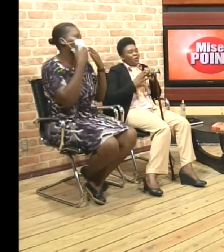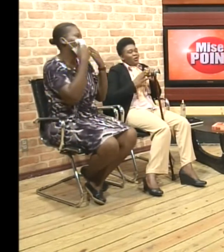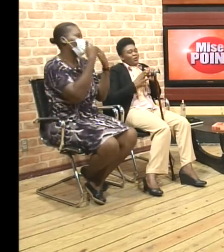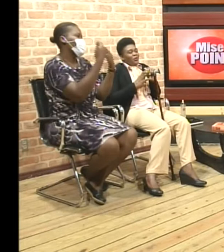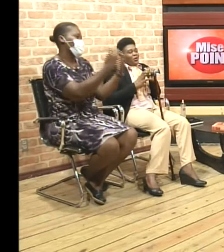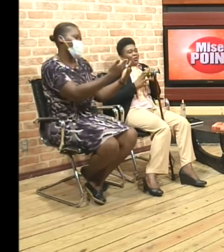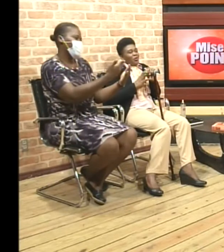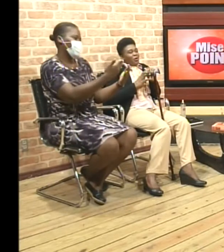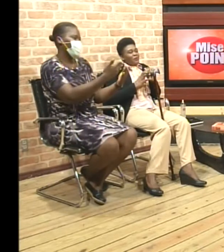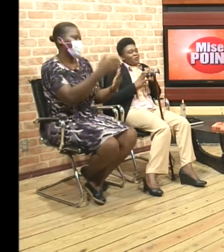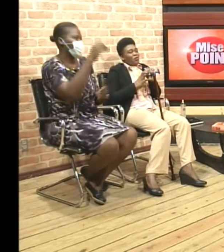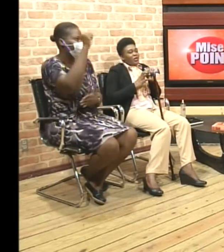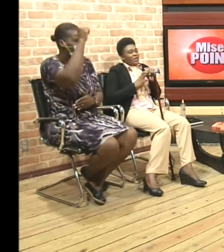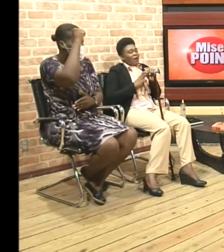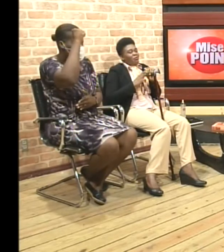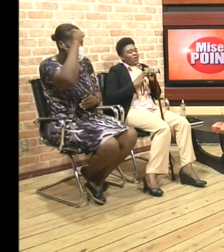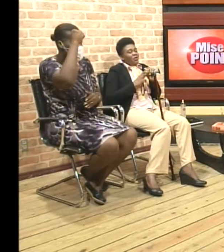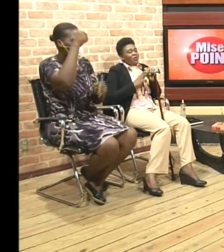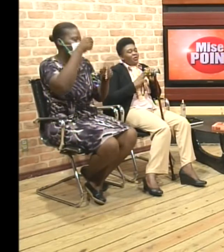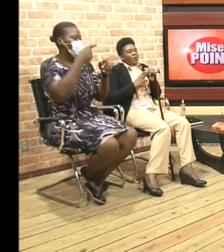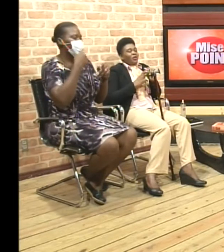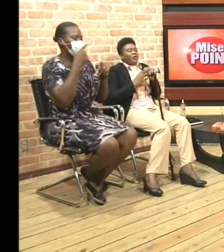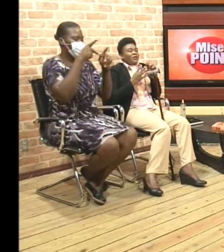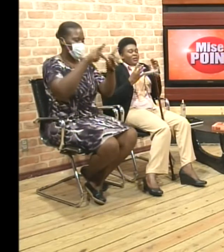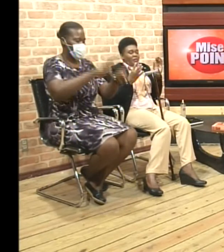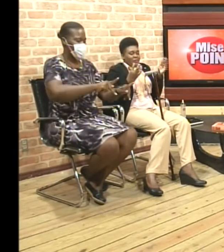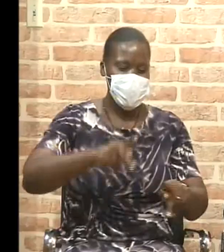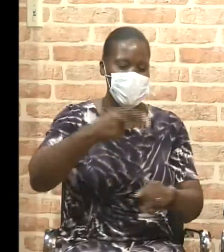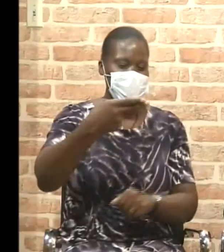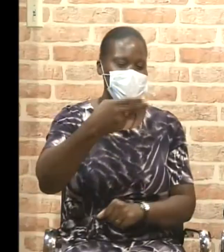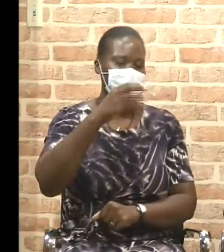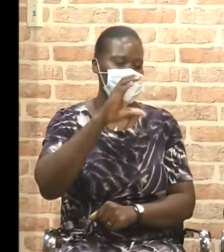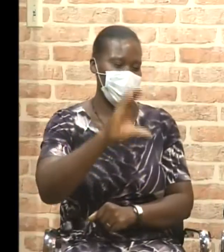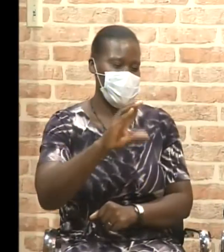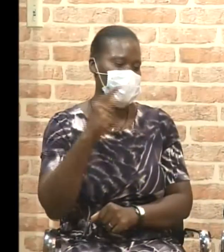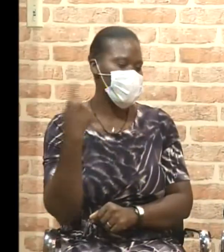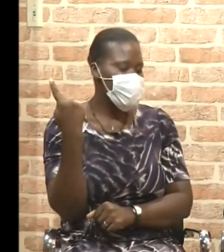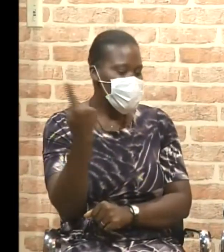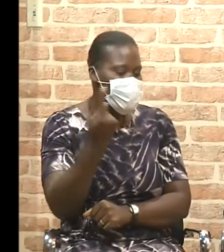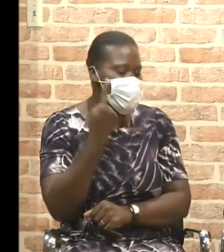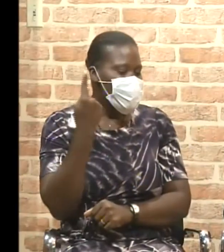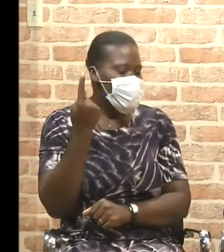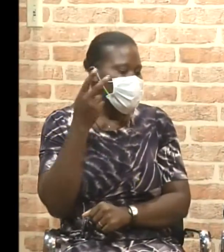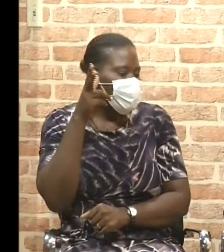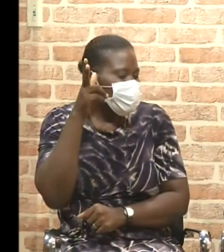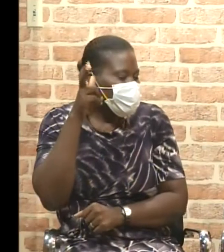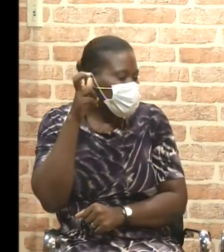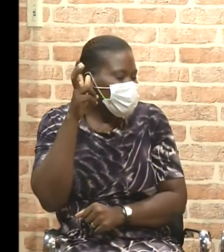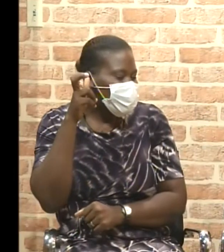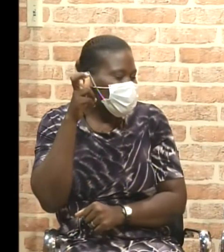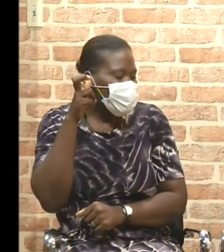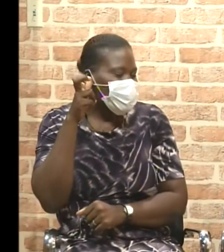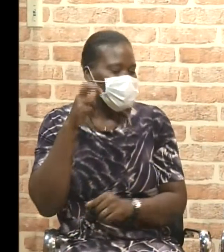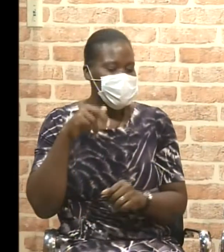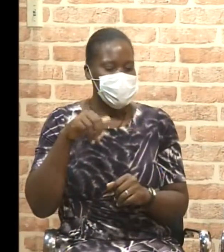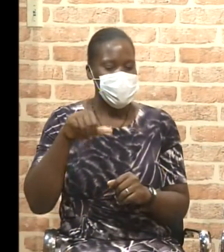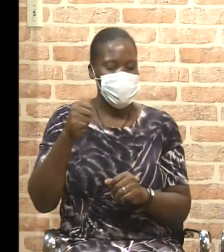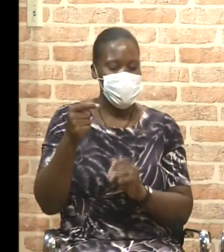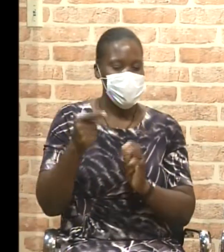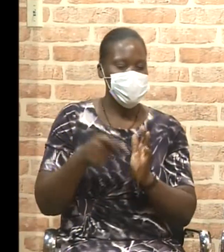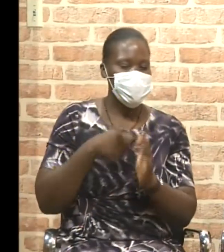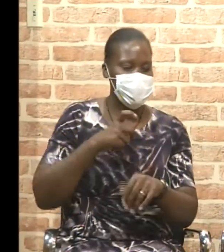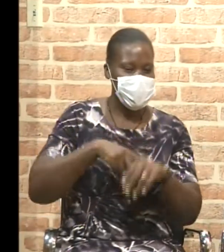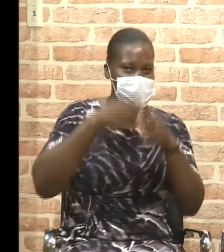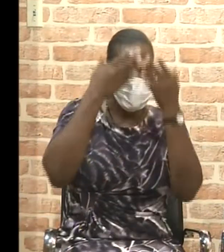Serginho. Donc, je dis mon handicapé, nous toujours été proches. Yo. Et encore une fois,